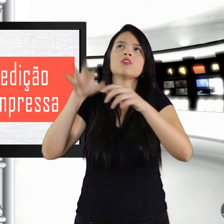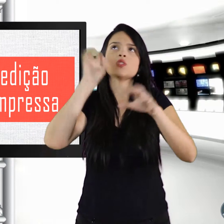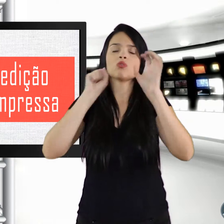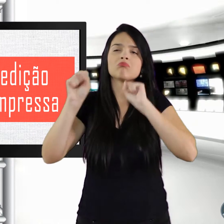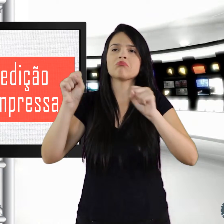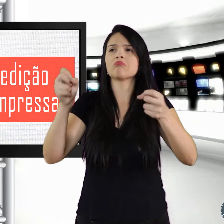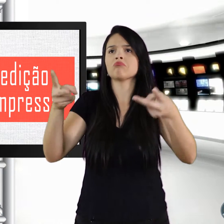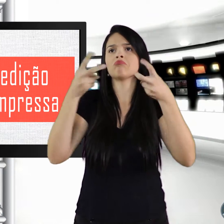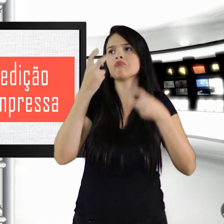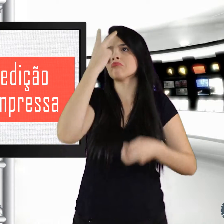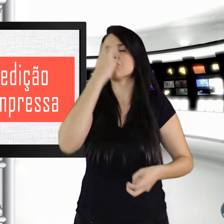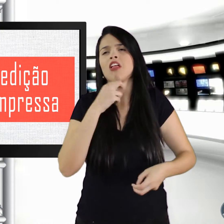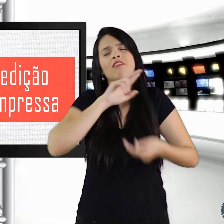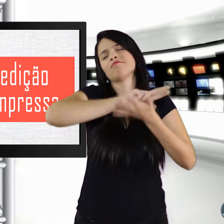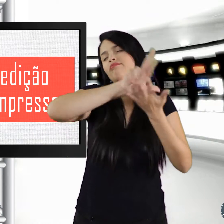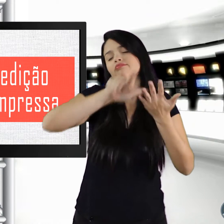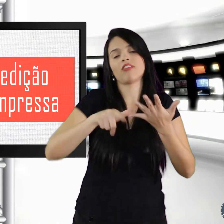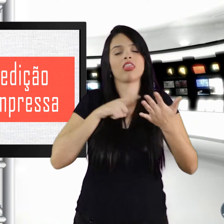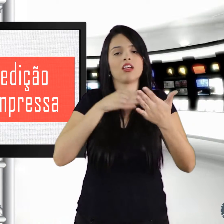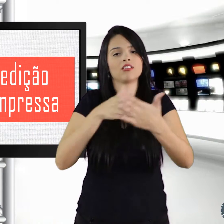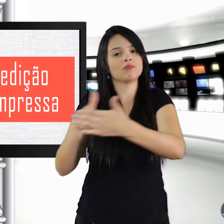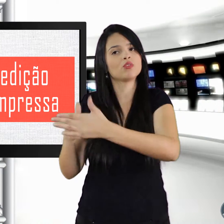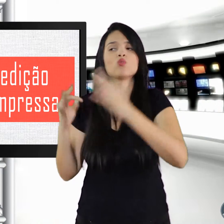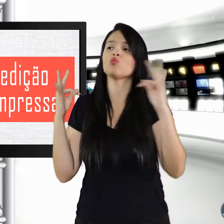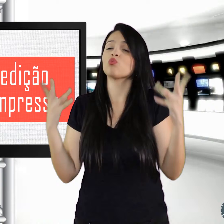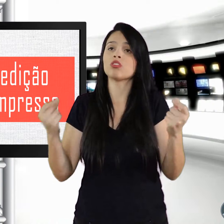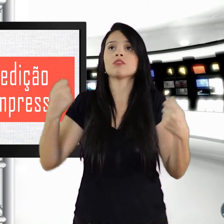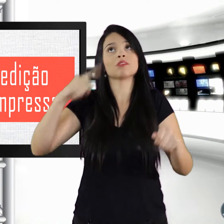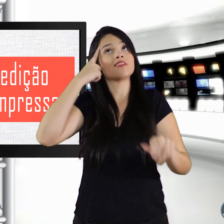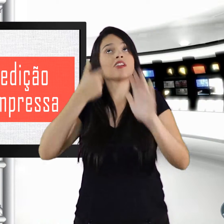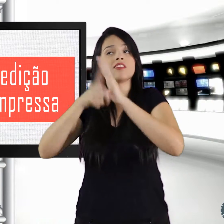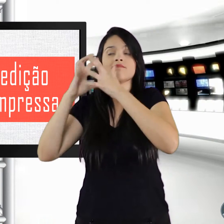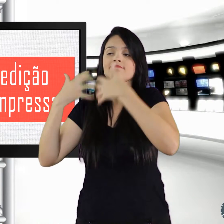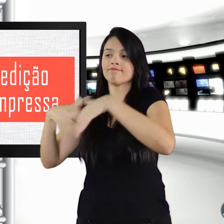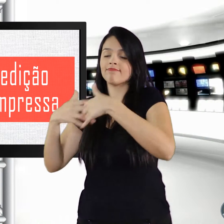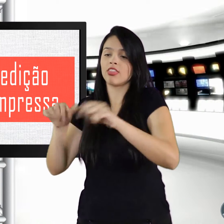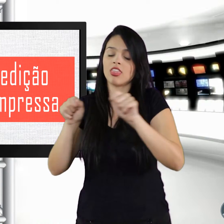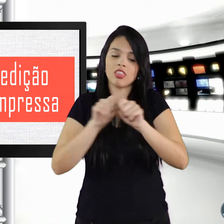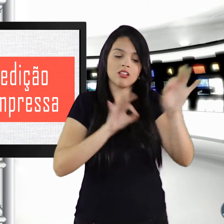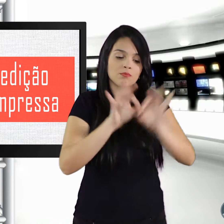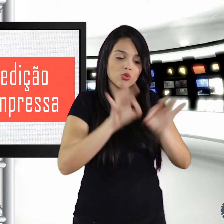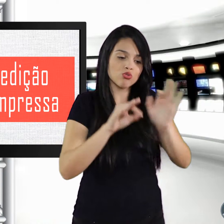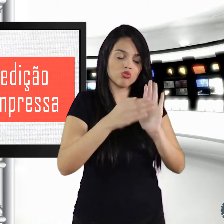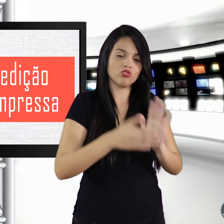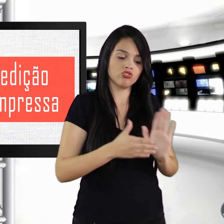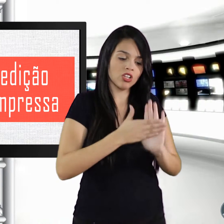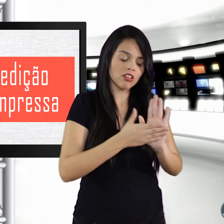múltipla. Todas devem ser levadas em conta na obra do projeto, da construção. A idade avançada